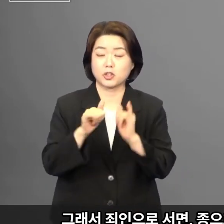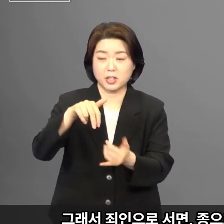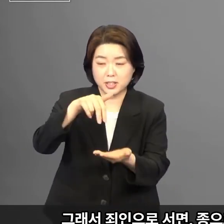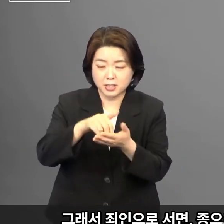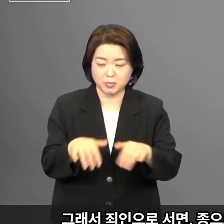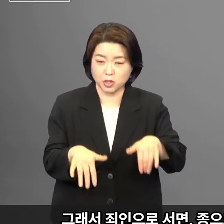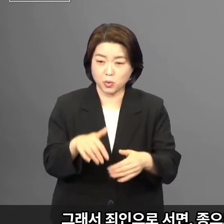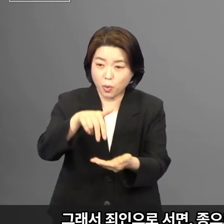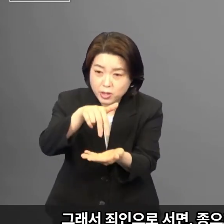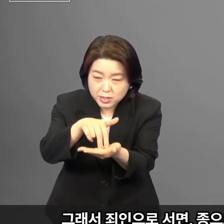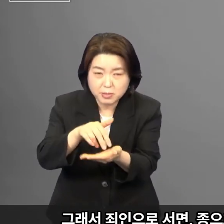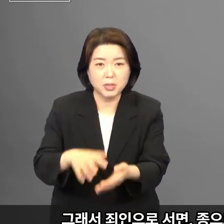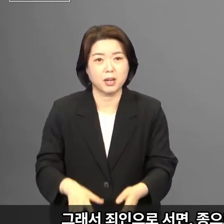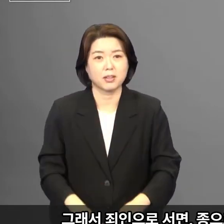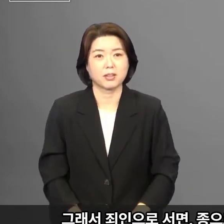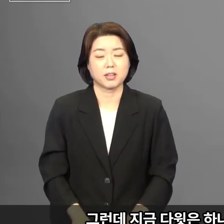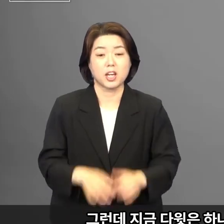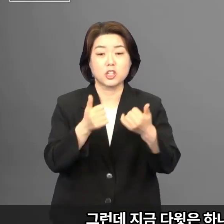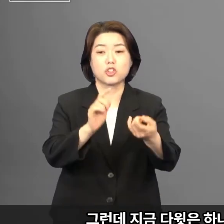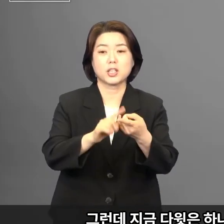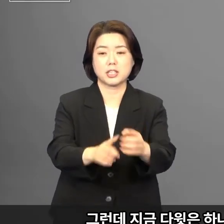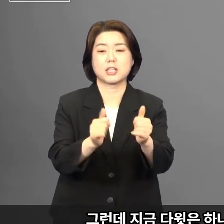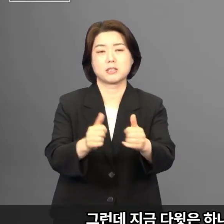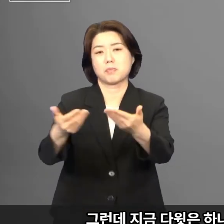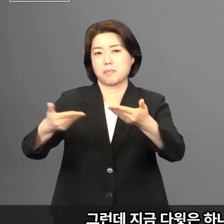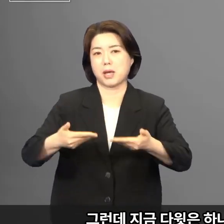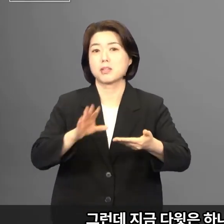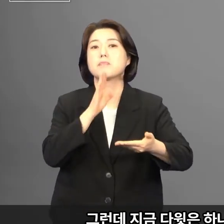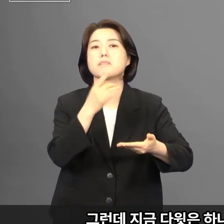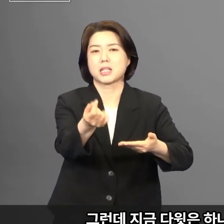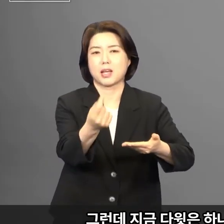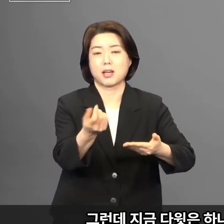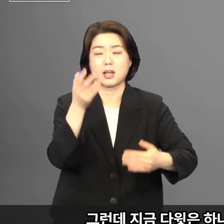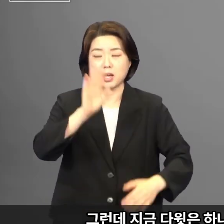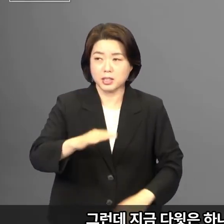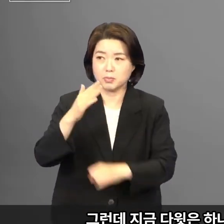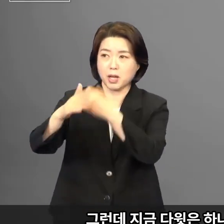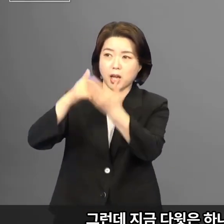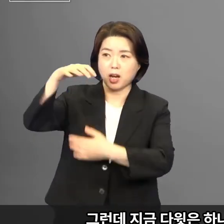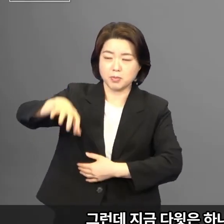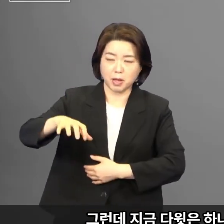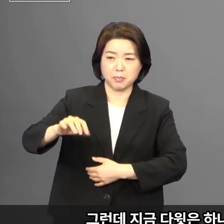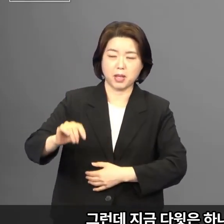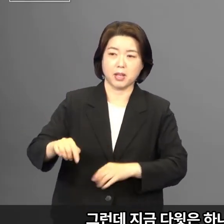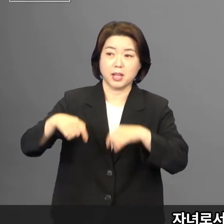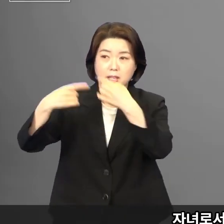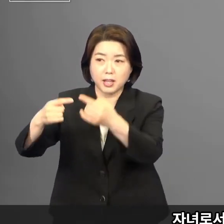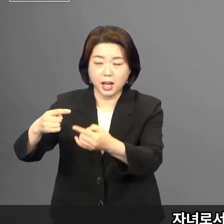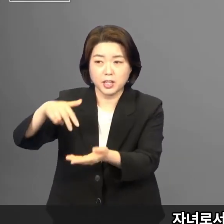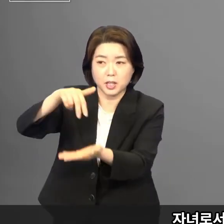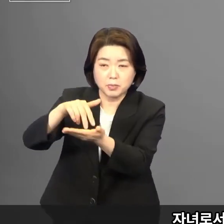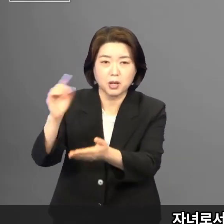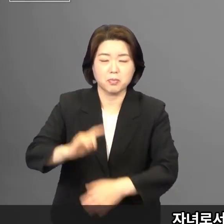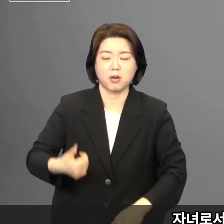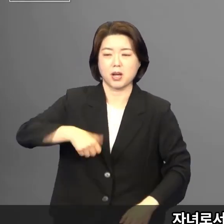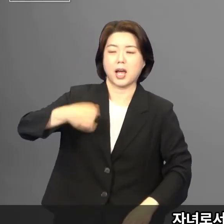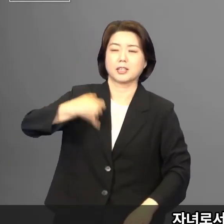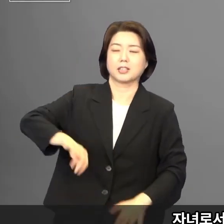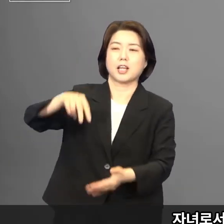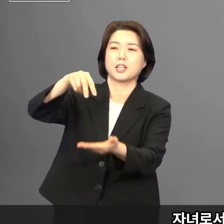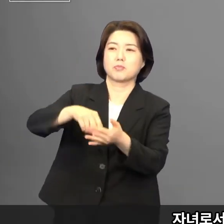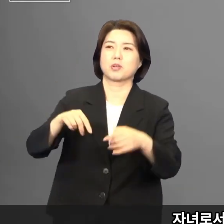종으로 쓰면 죄에 대해서 심판받아야죠. 그런데 지금 다윗은 하나님 앞에 뭐로 나가는 겁니까? 자녀로서 나가는